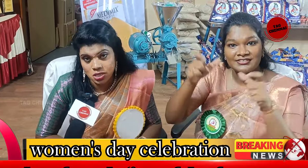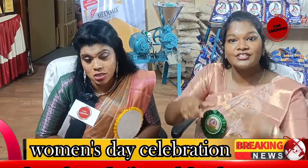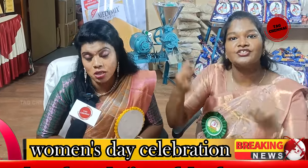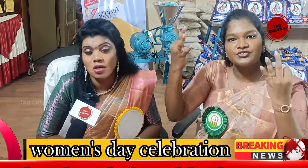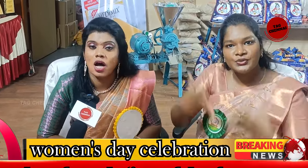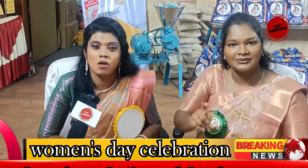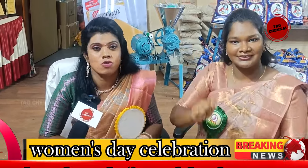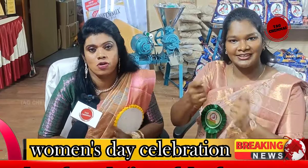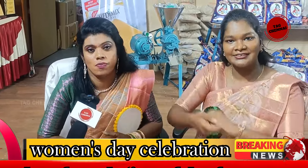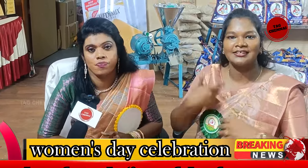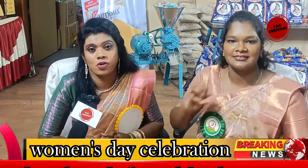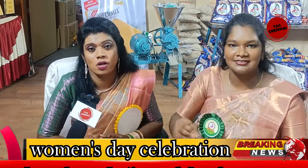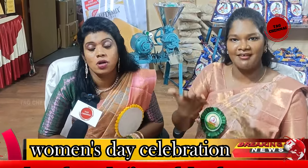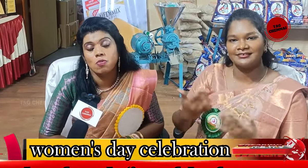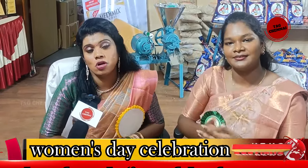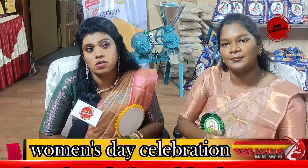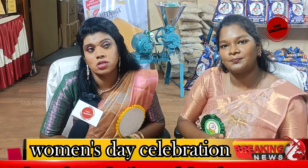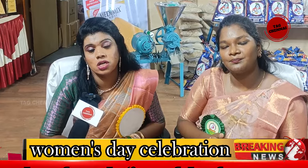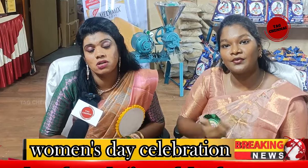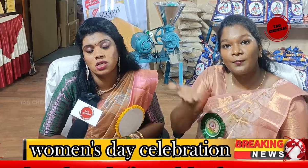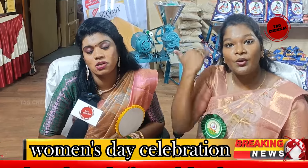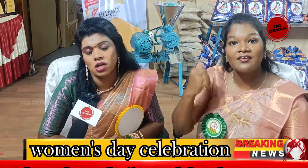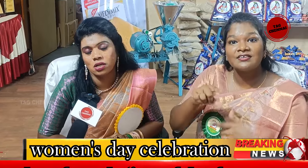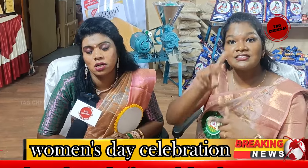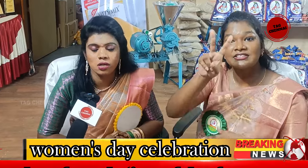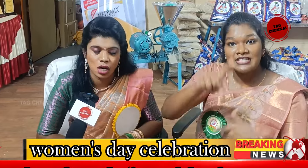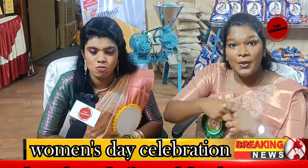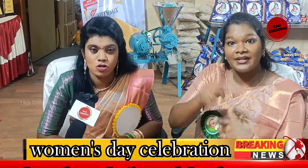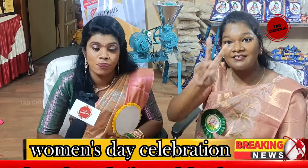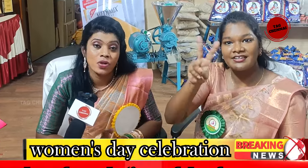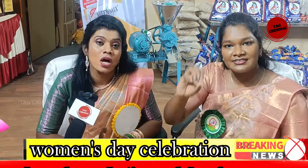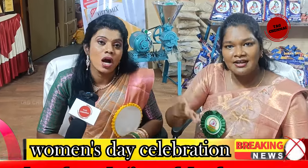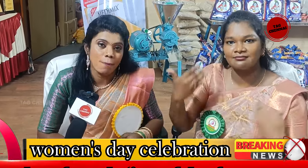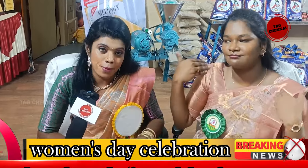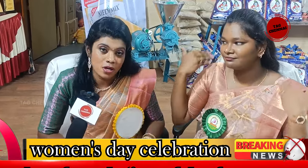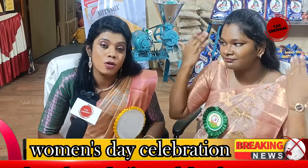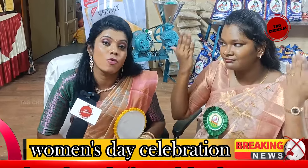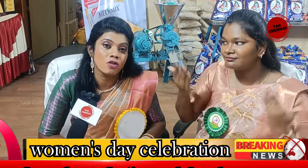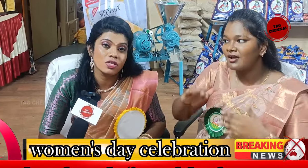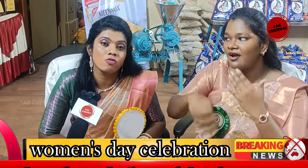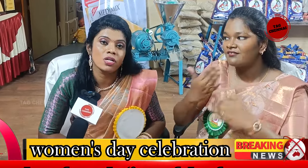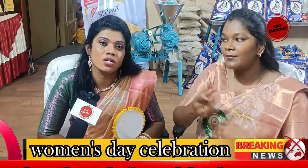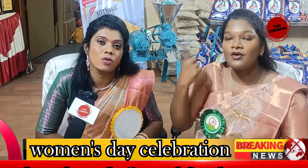புதுப்பித்து ஆரம்பித்தோம். போன வருஷம் ஜனவரி 22ஆம் தேதி ஆரம்பித்தோம். அப்புறமா போன வருஷம் உமன்ஸ் டே